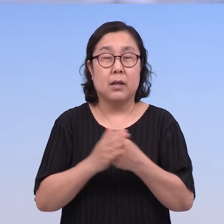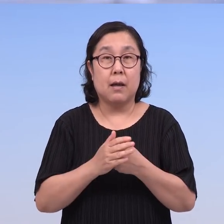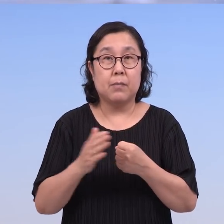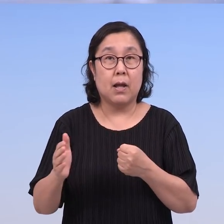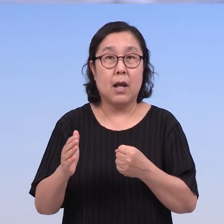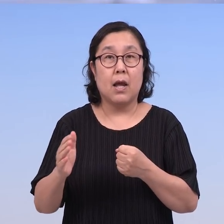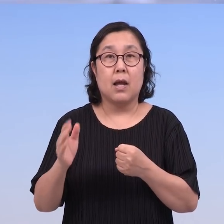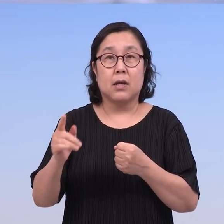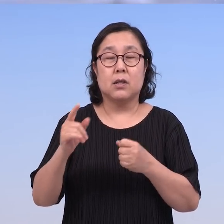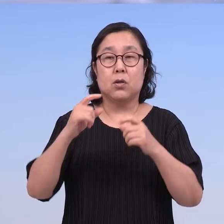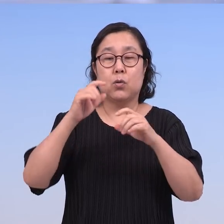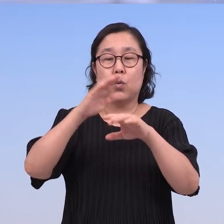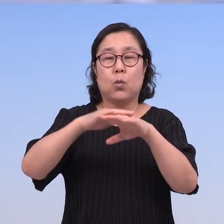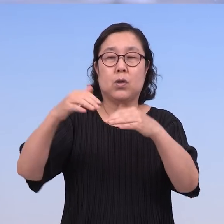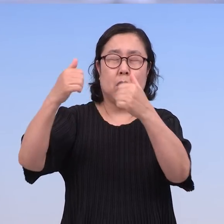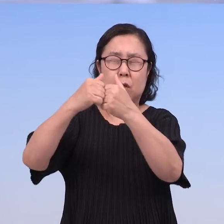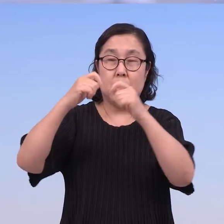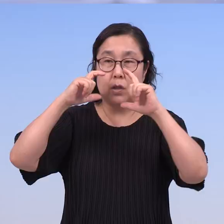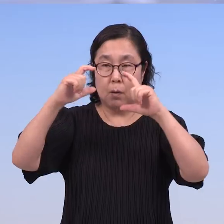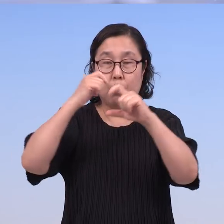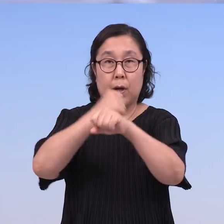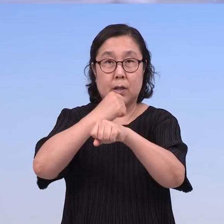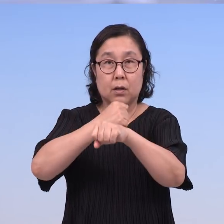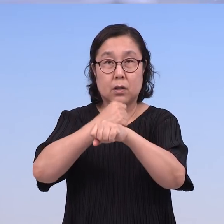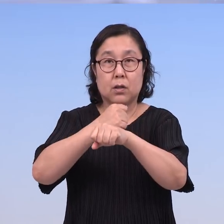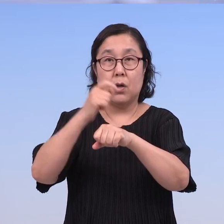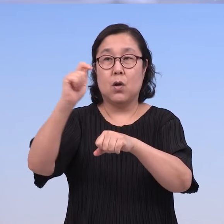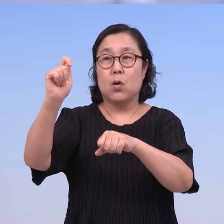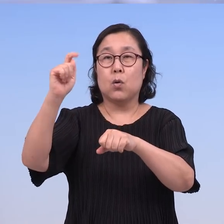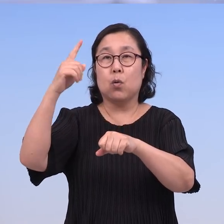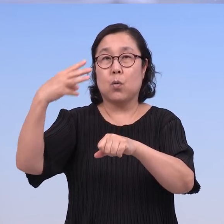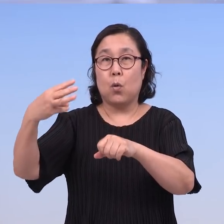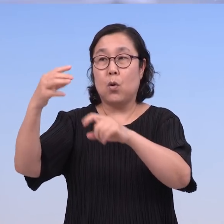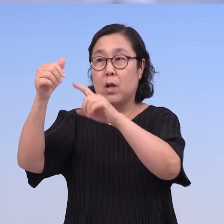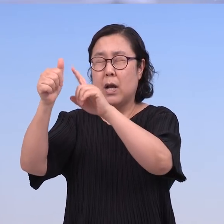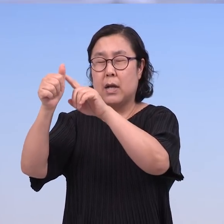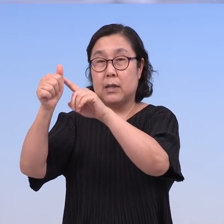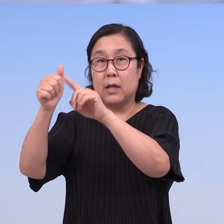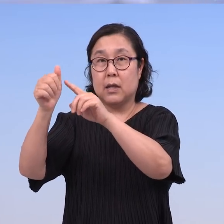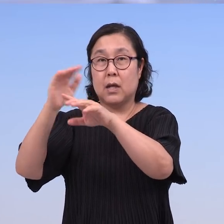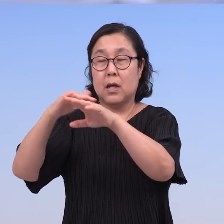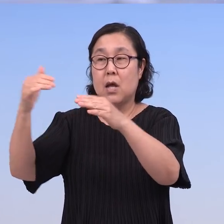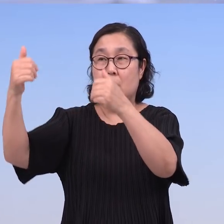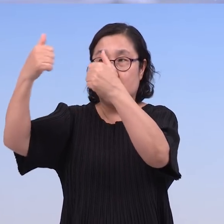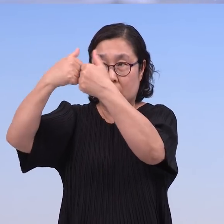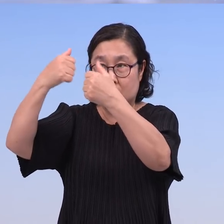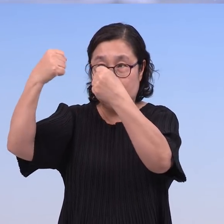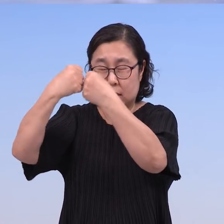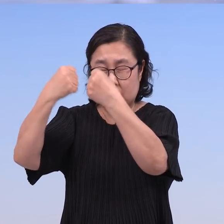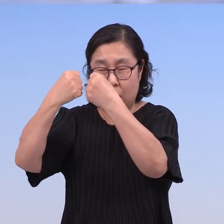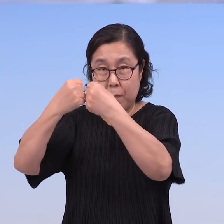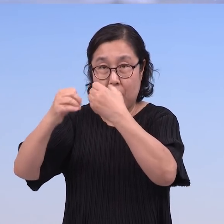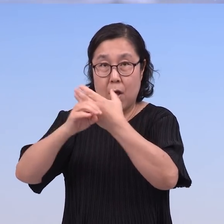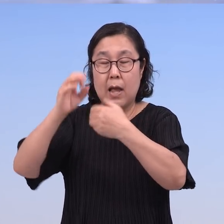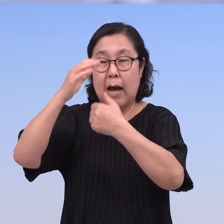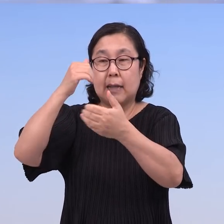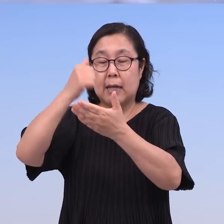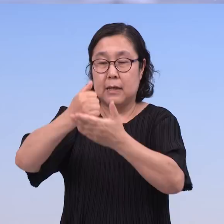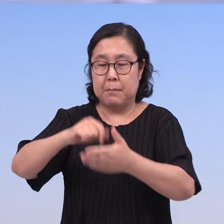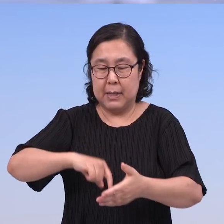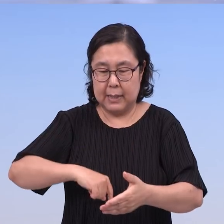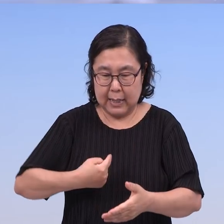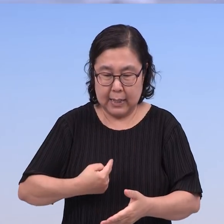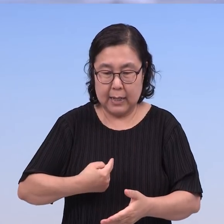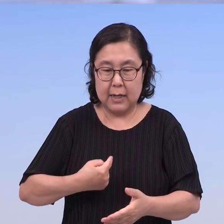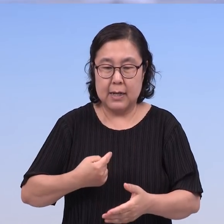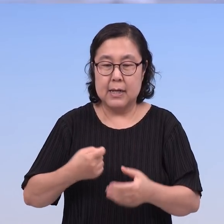여러분, 다윗이 골리앗에게 도전을 선포하는 거는 자기가 다윗에게 골리앗에게 도전장을 던지면 하나님이 반드시